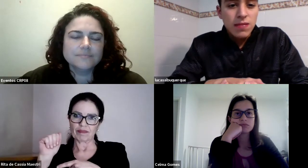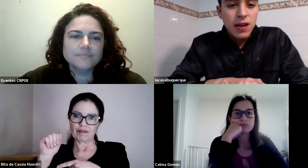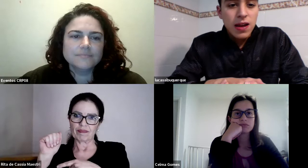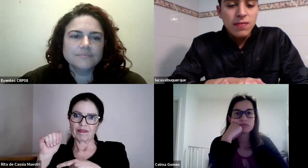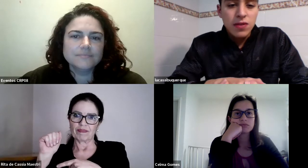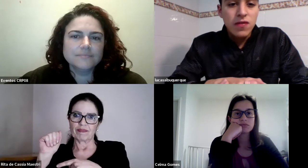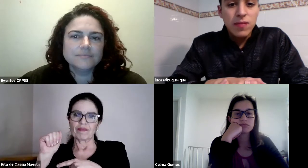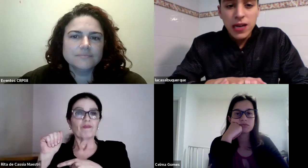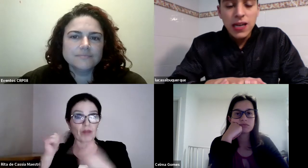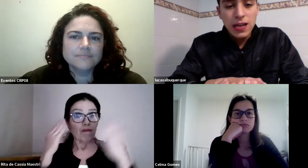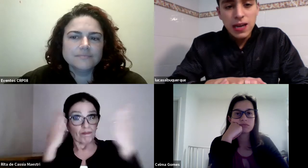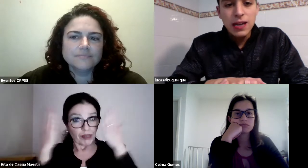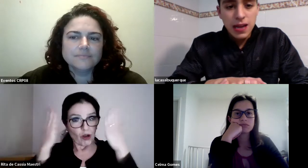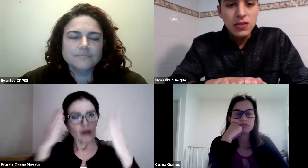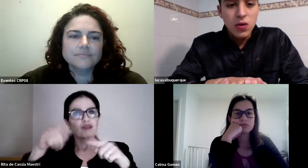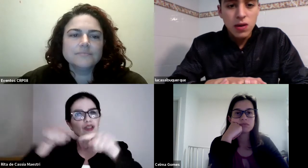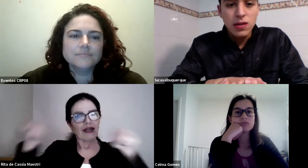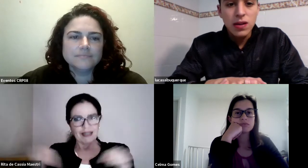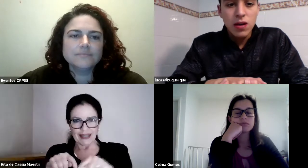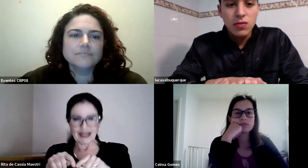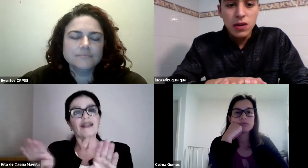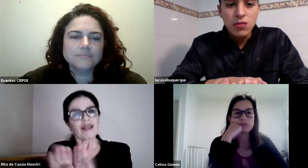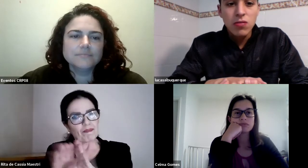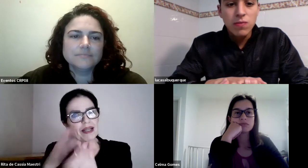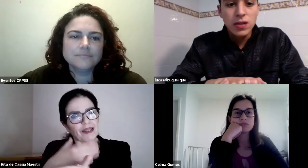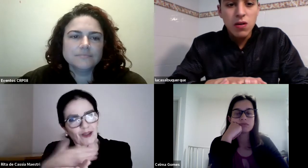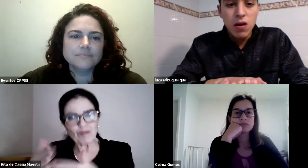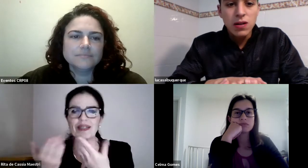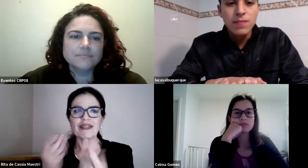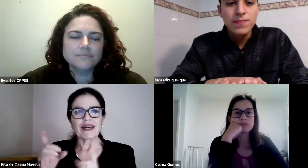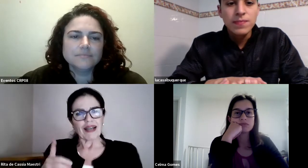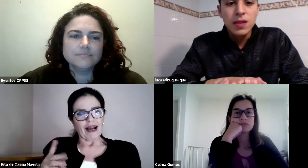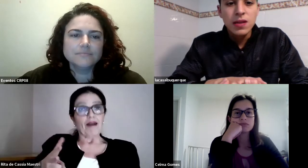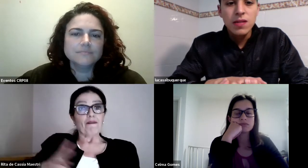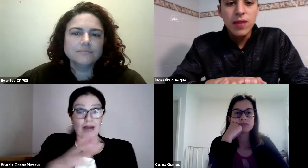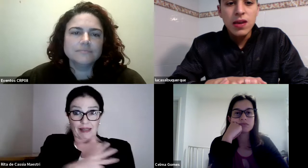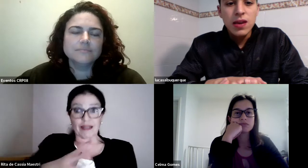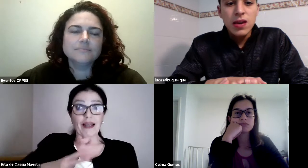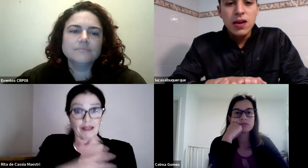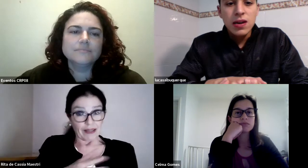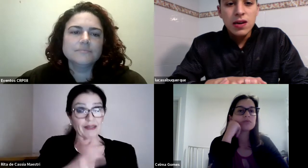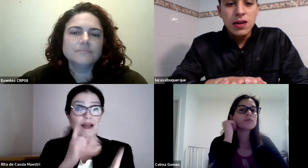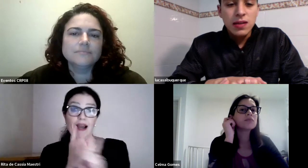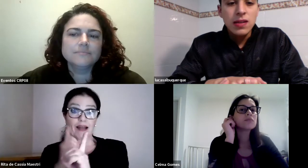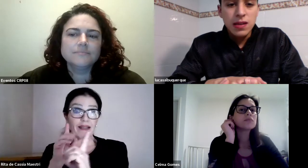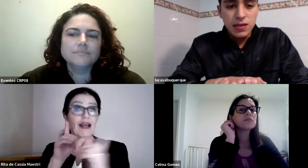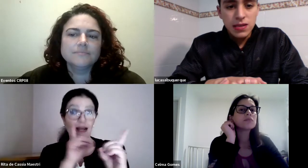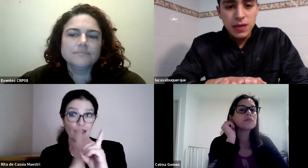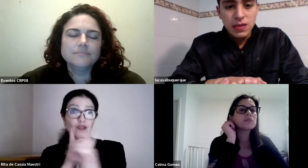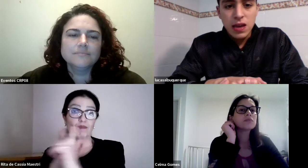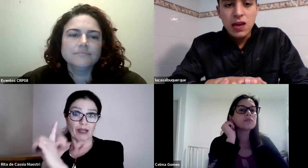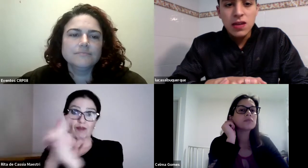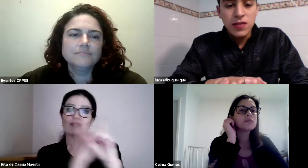comecei a trabalhar de forma clínica ali na escola, né? Atuando como psicóloga e também atendendo